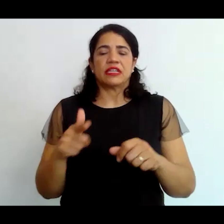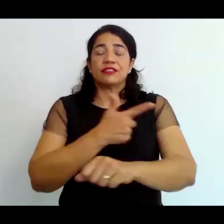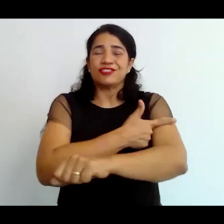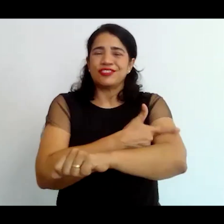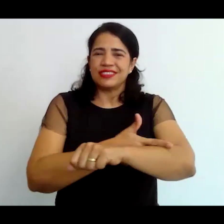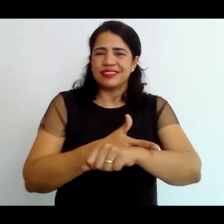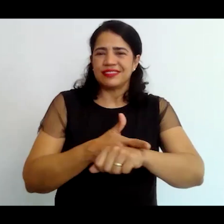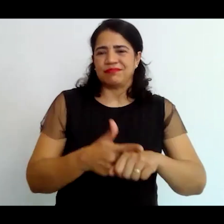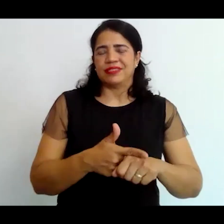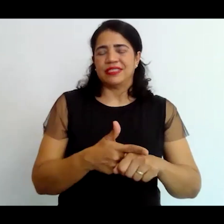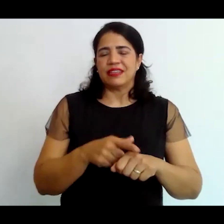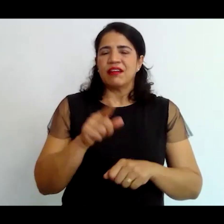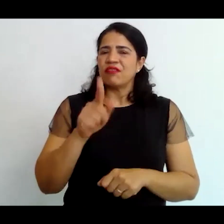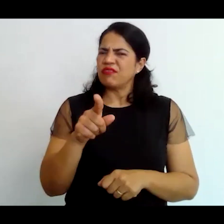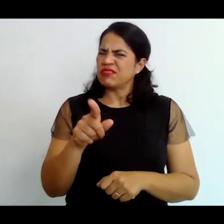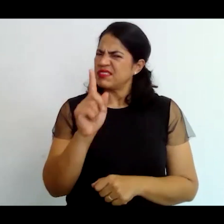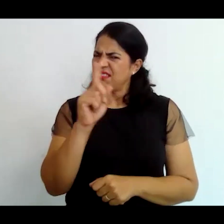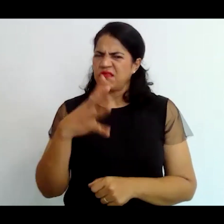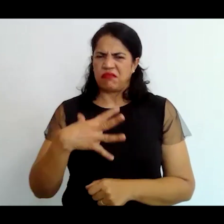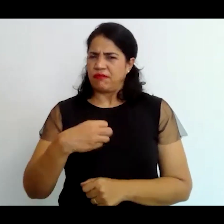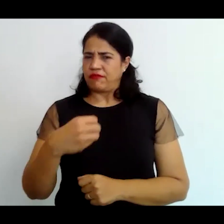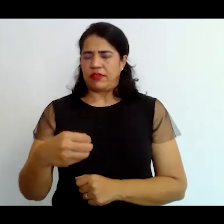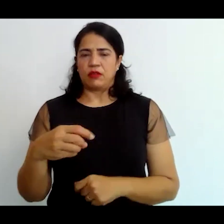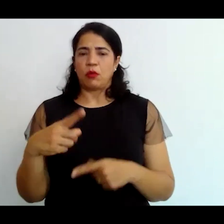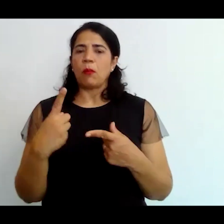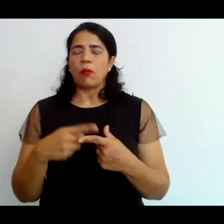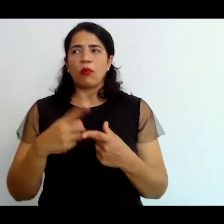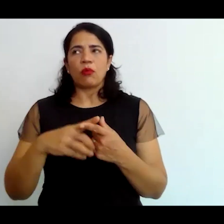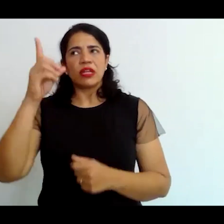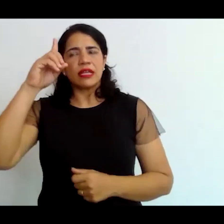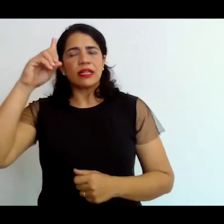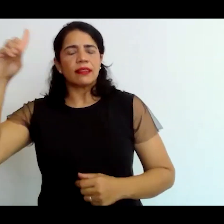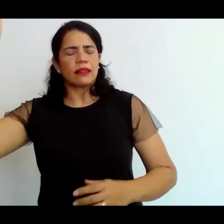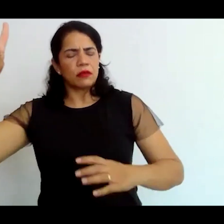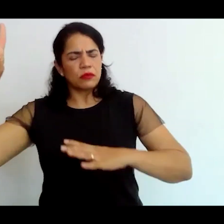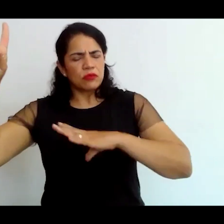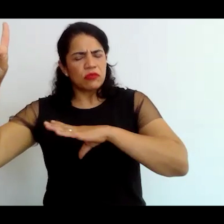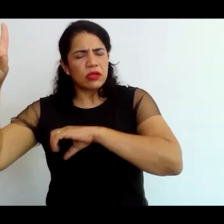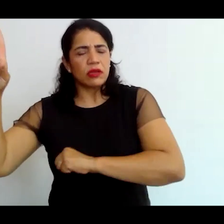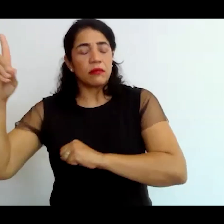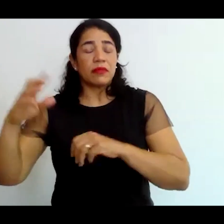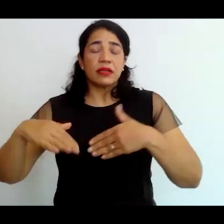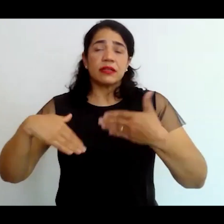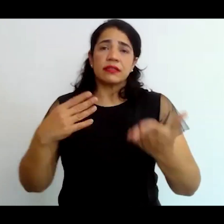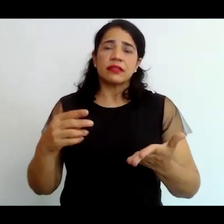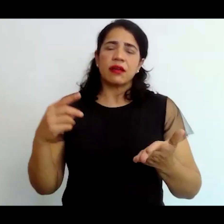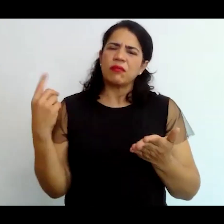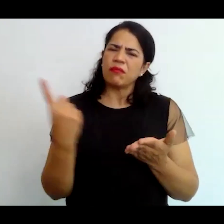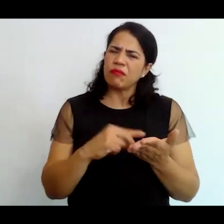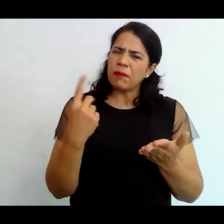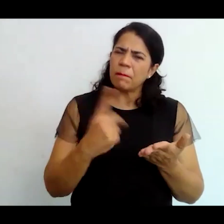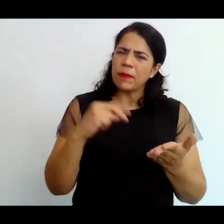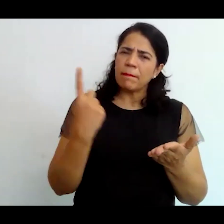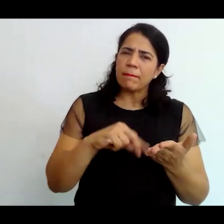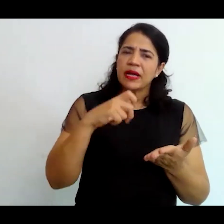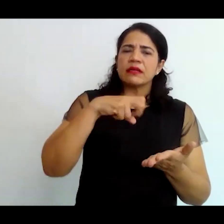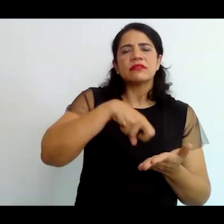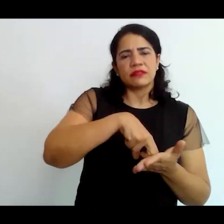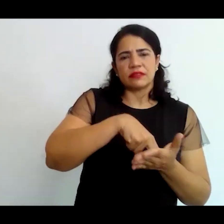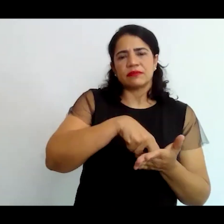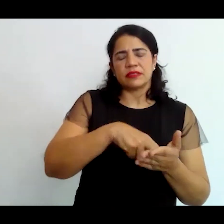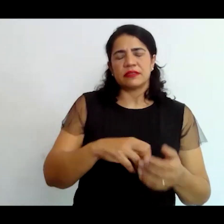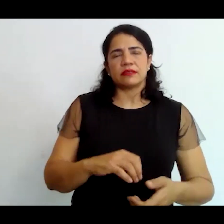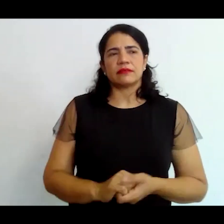filhos, né? Eu vou já pular para 10. Porque eles nos corrigiam por pouco tempo, segundo melhor